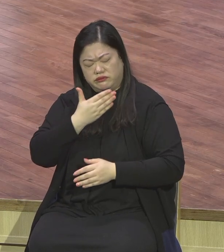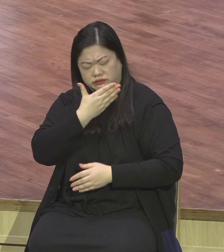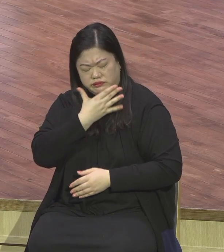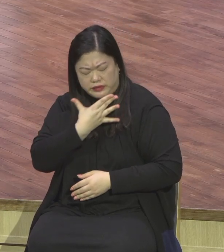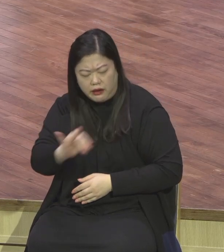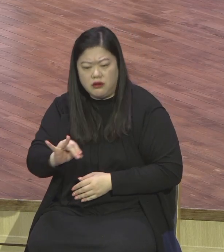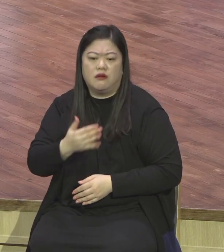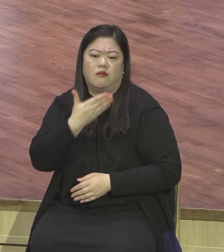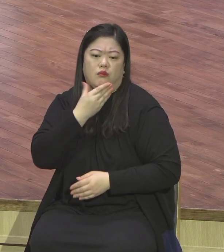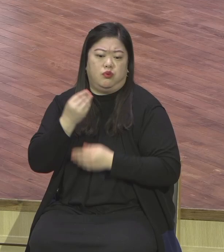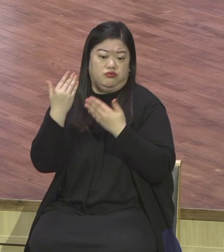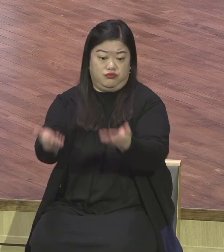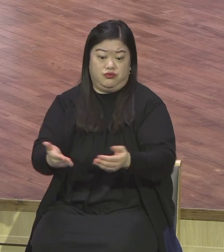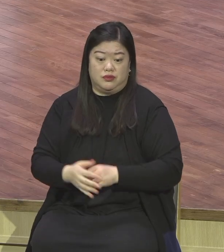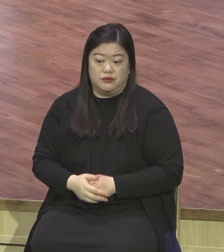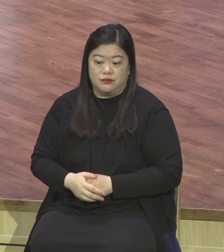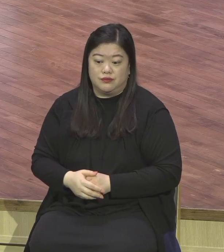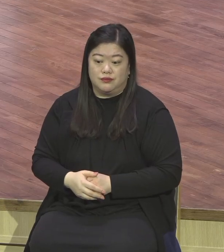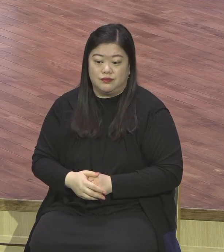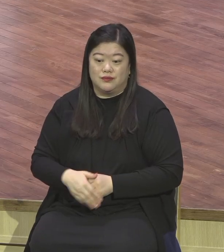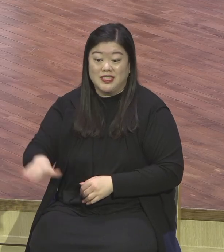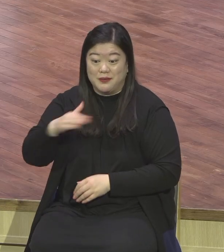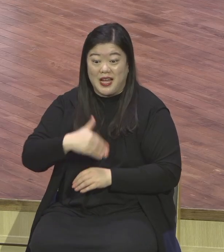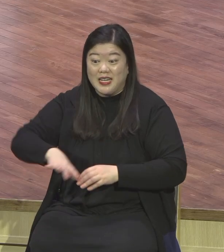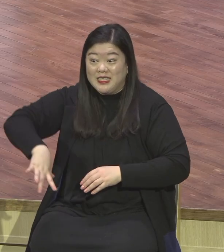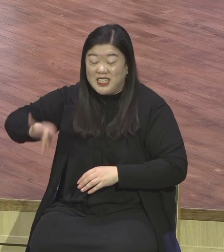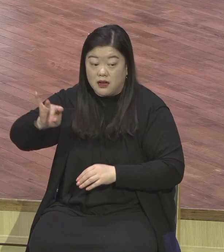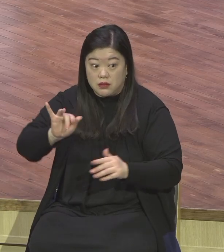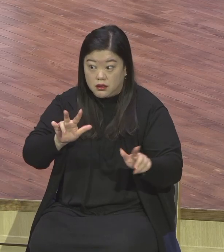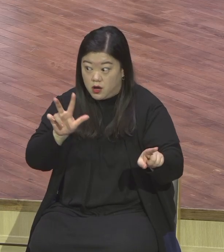하나님 앞에 약속해 놓고 잊어버려 관심 없어